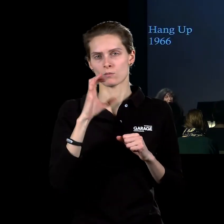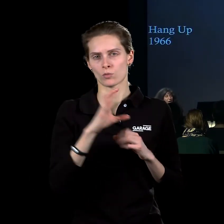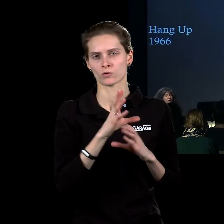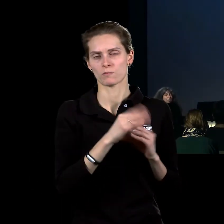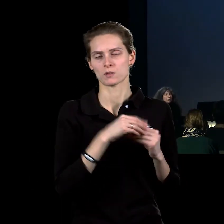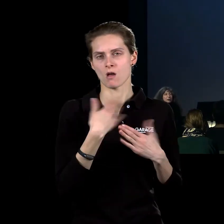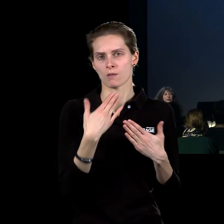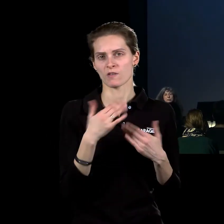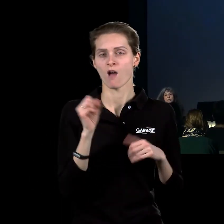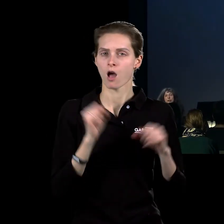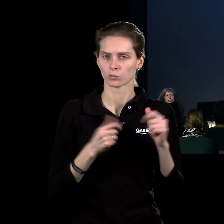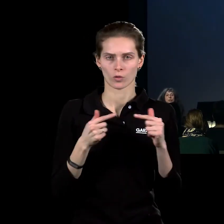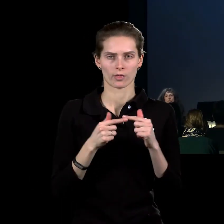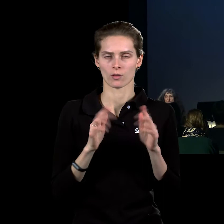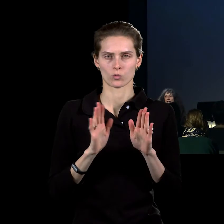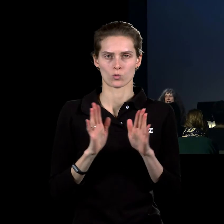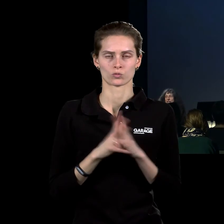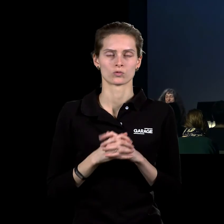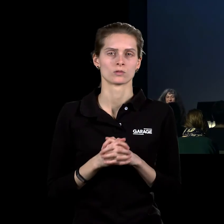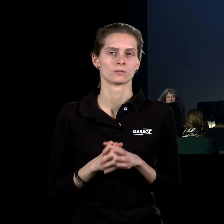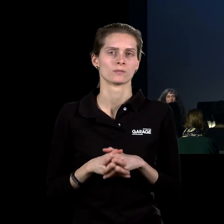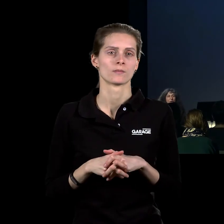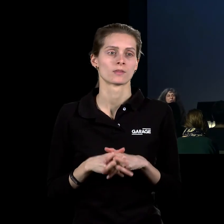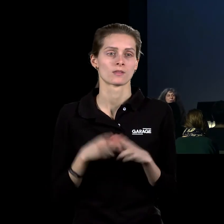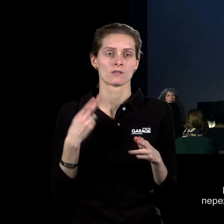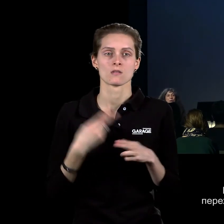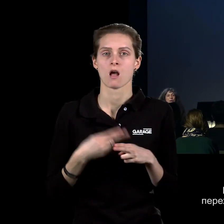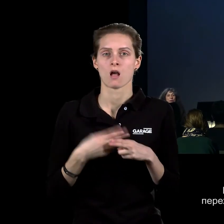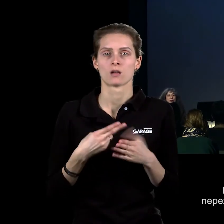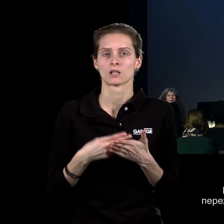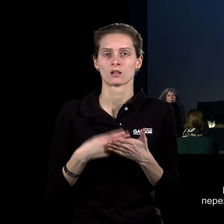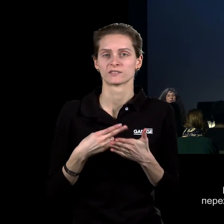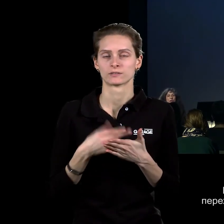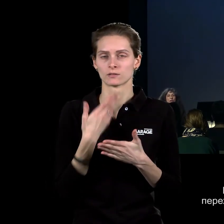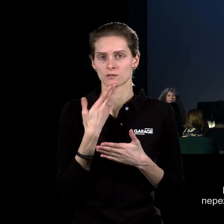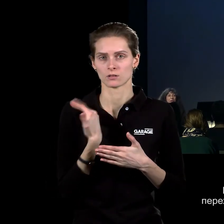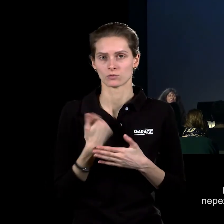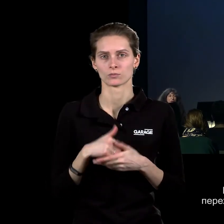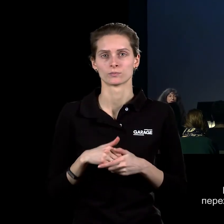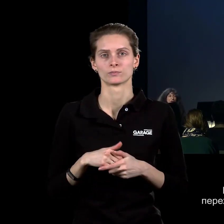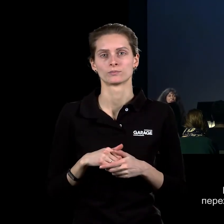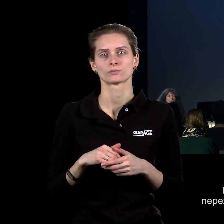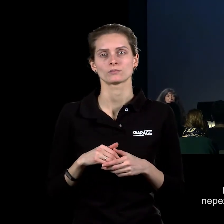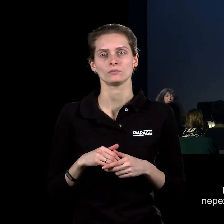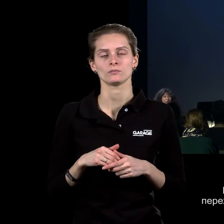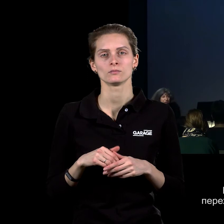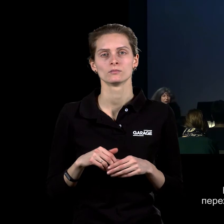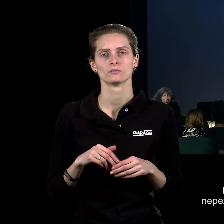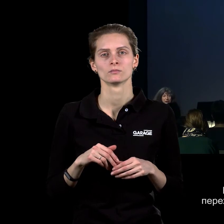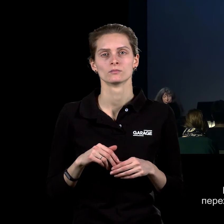работ, но при этом никаких доказательств этого нет, и, может быть, вот это самое, и, конечно, у